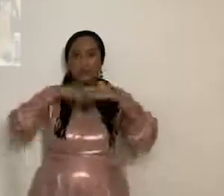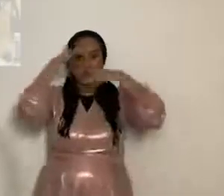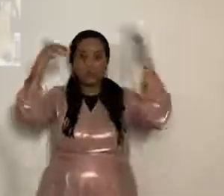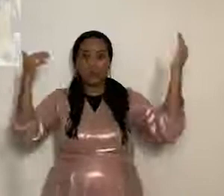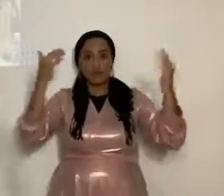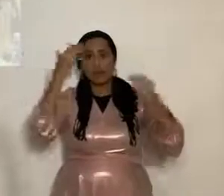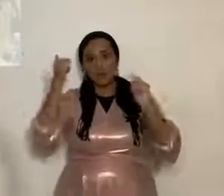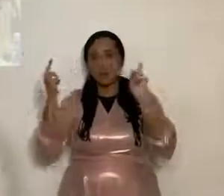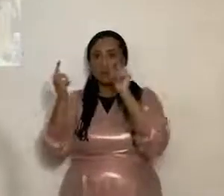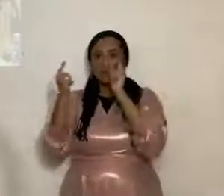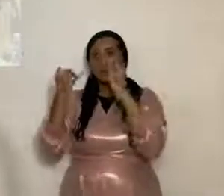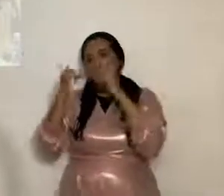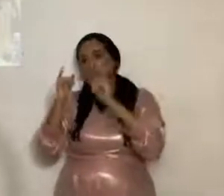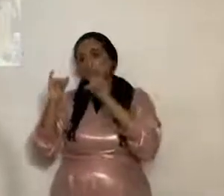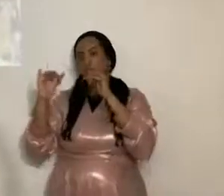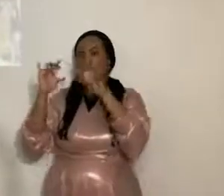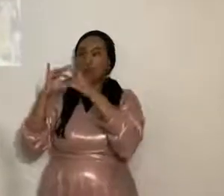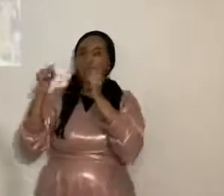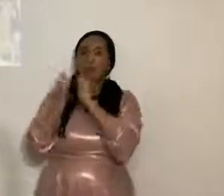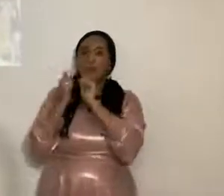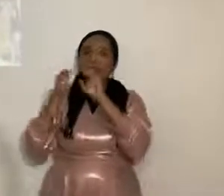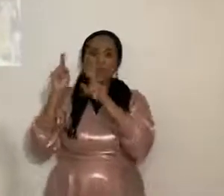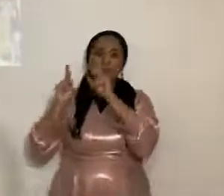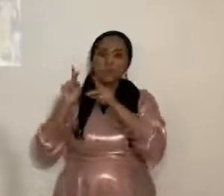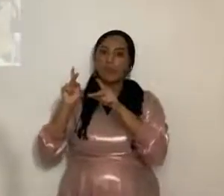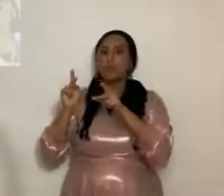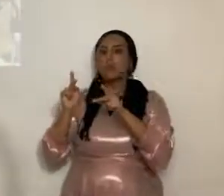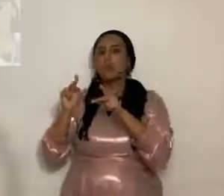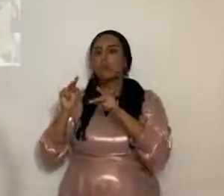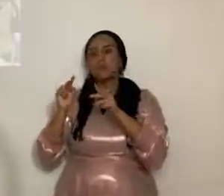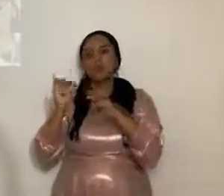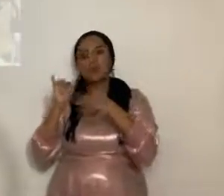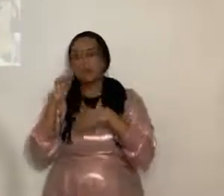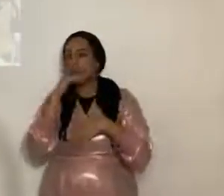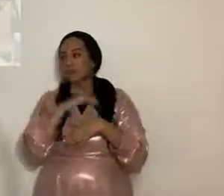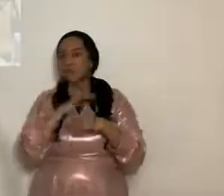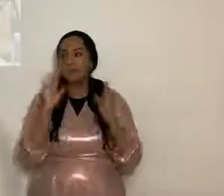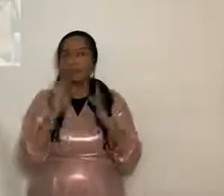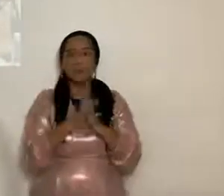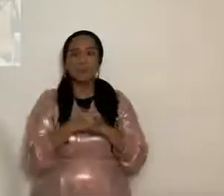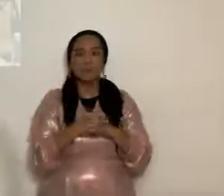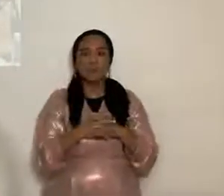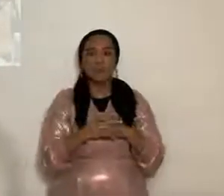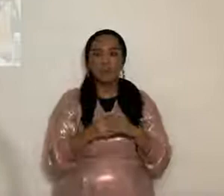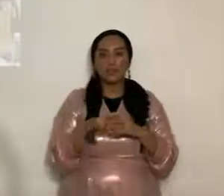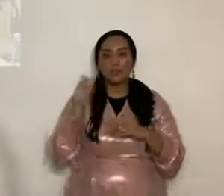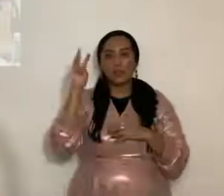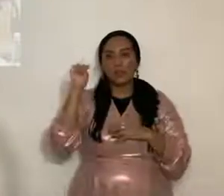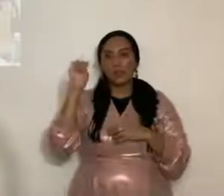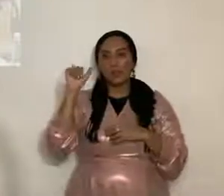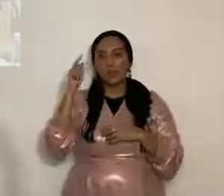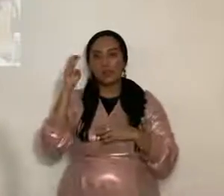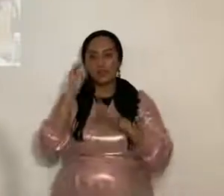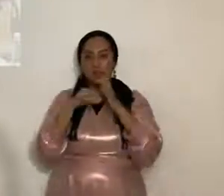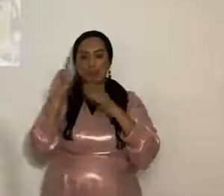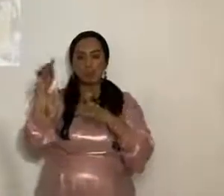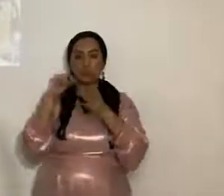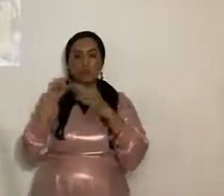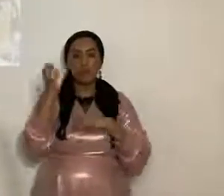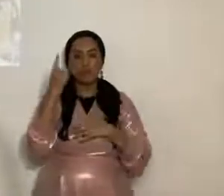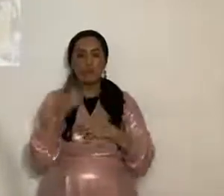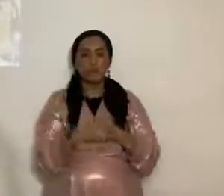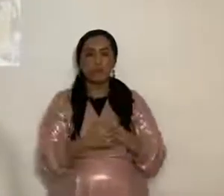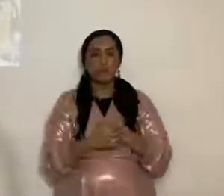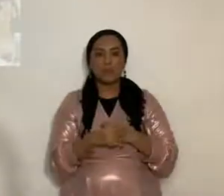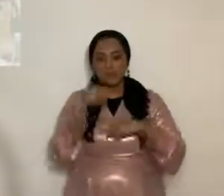hablas con apóstatas, por eso sigues ahí metido con ellos. Bueno, eso es falso, es mentira. Mateo 22, 11.